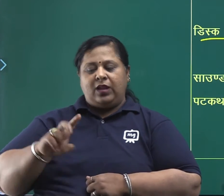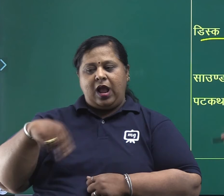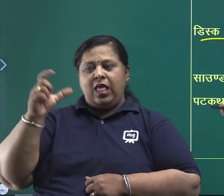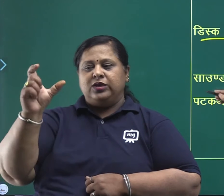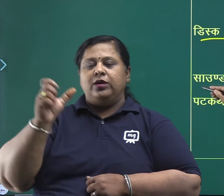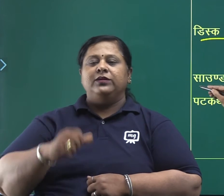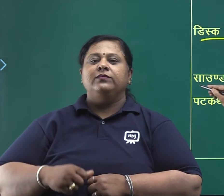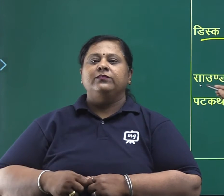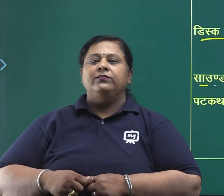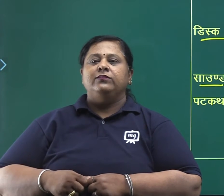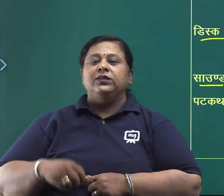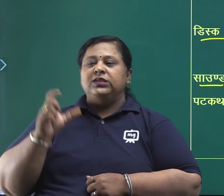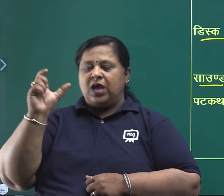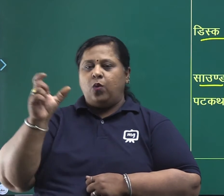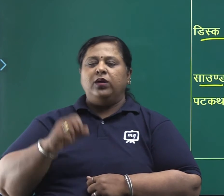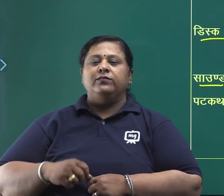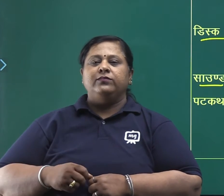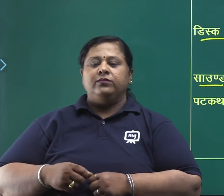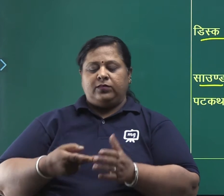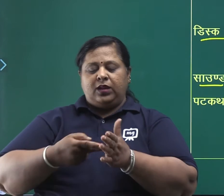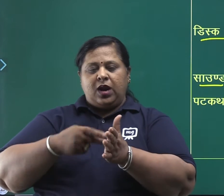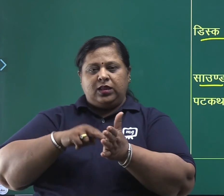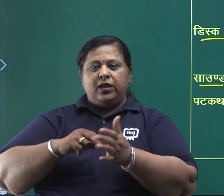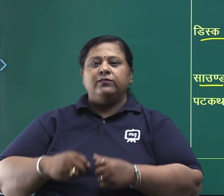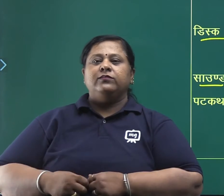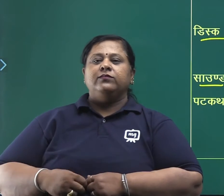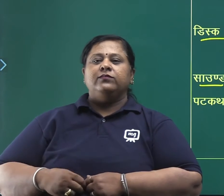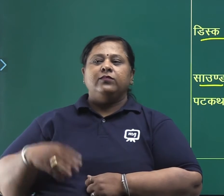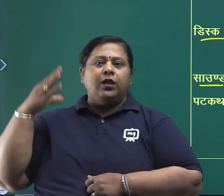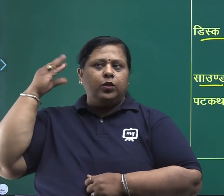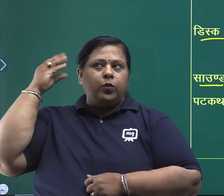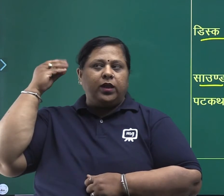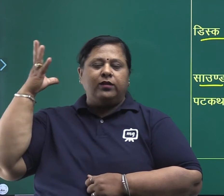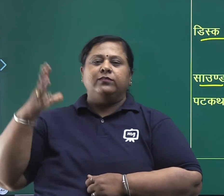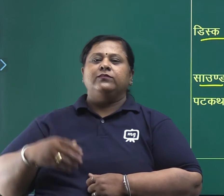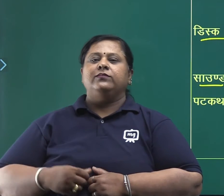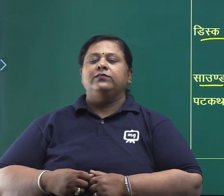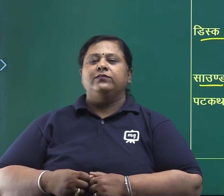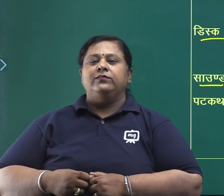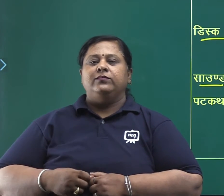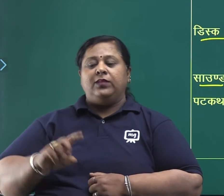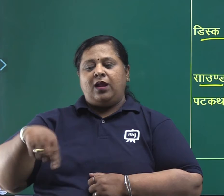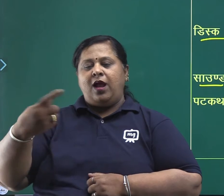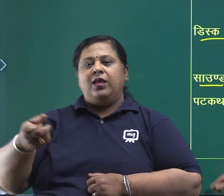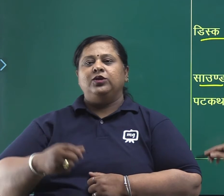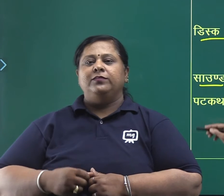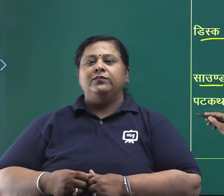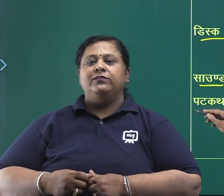अगला शब्द साउंड। अर्थ होगा ध्वनि। अगला